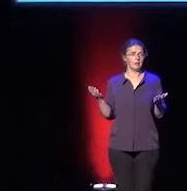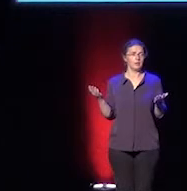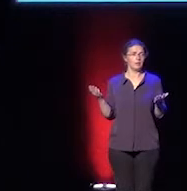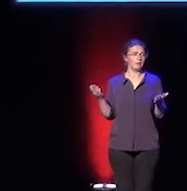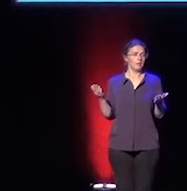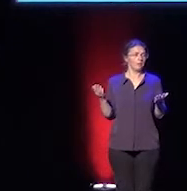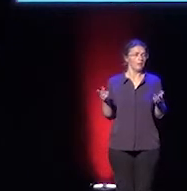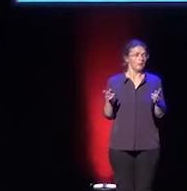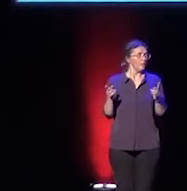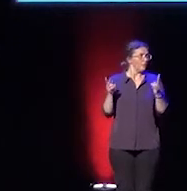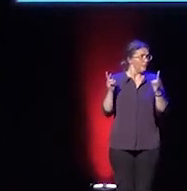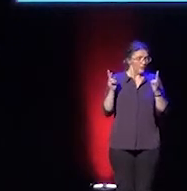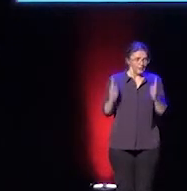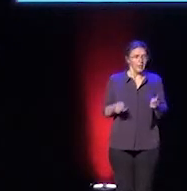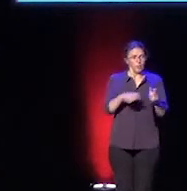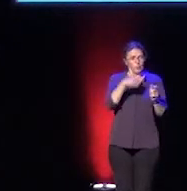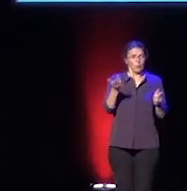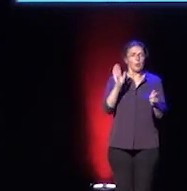fipsige Brücke über die Ems